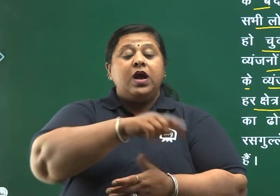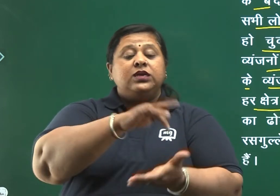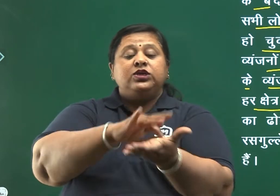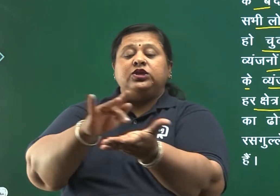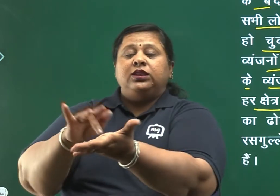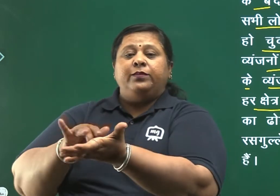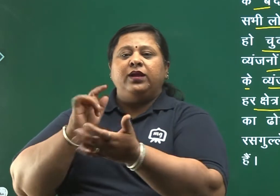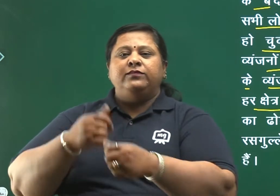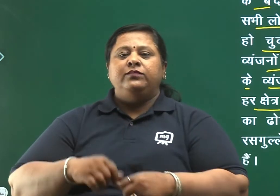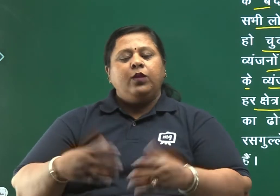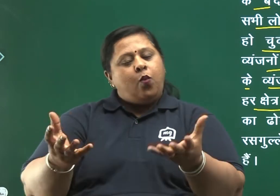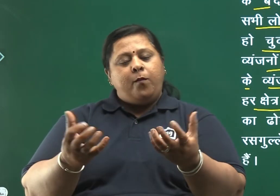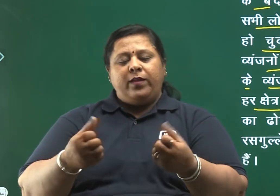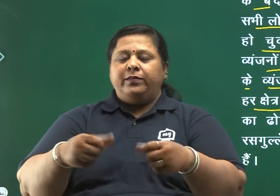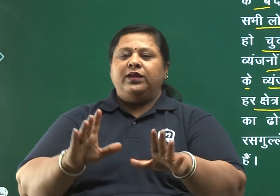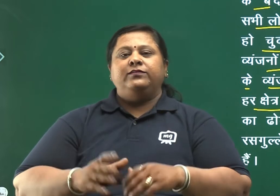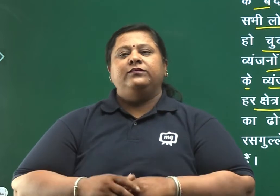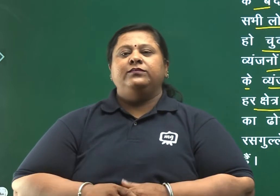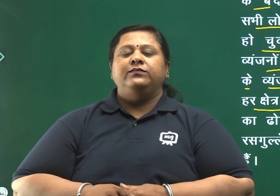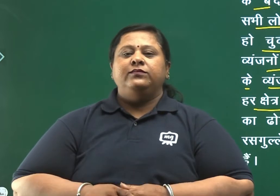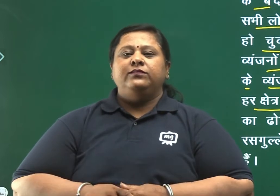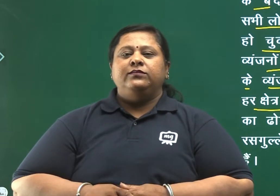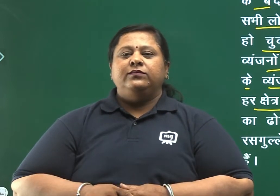में उपलब्ध हैं।